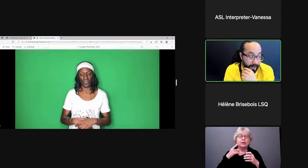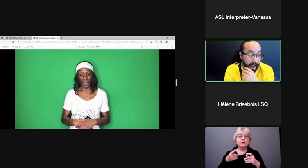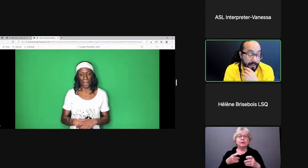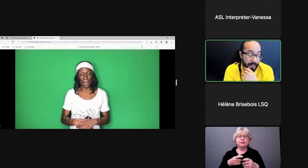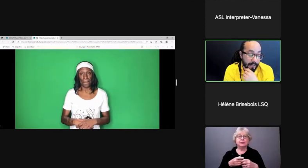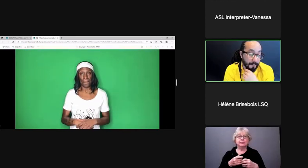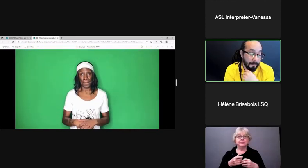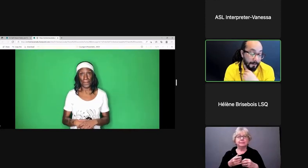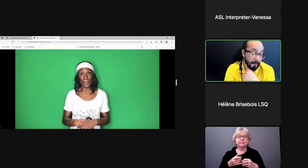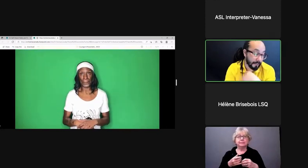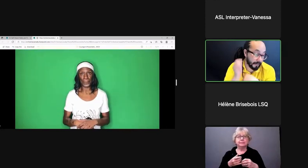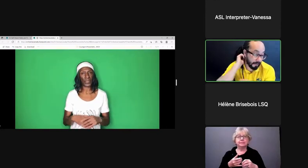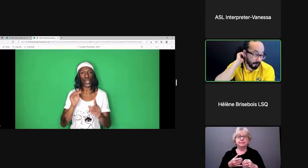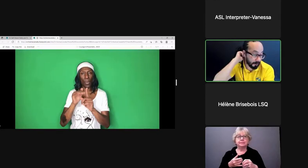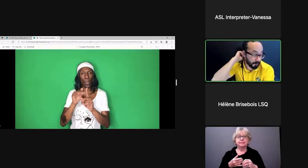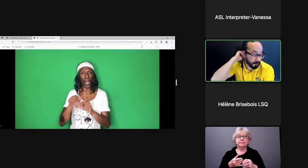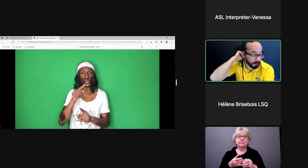communautés.